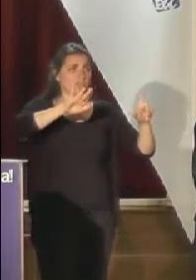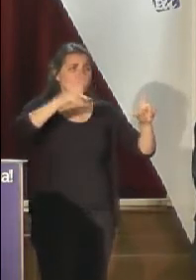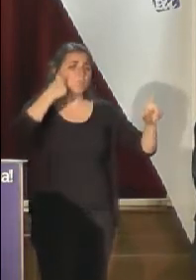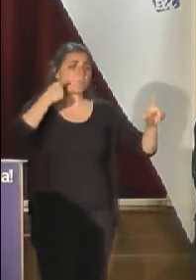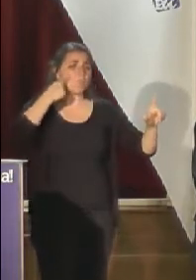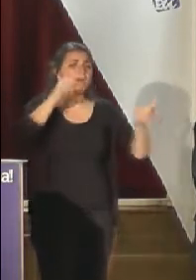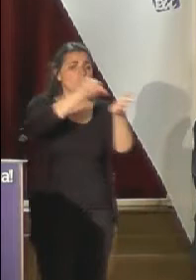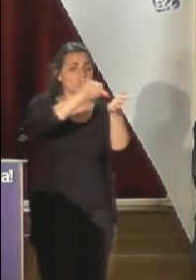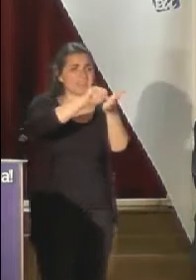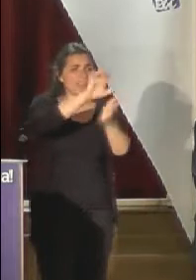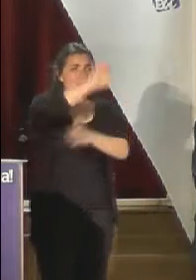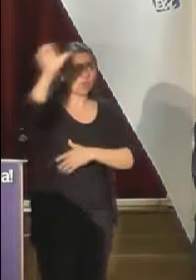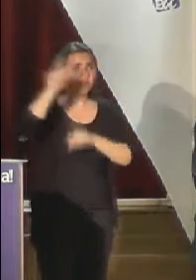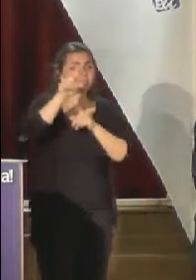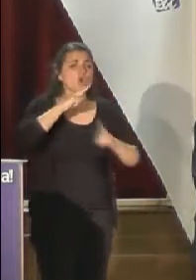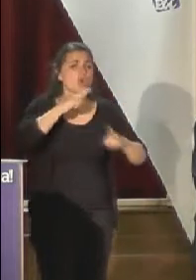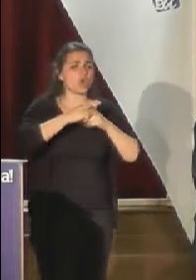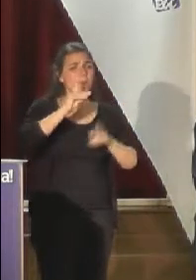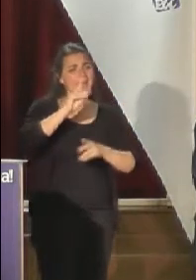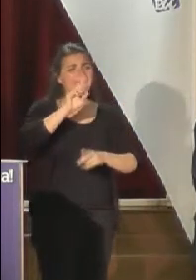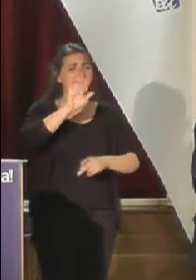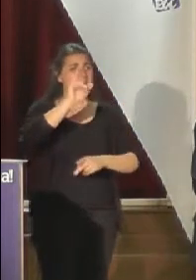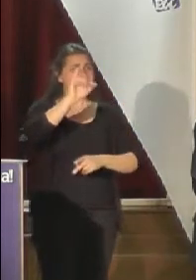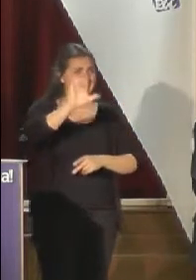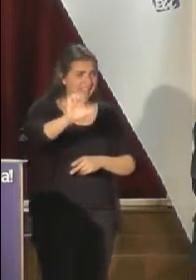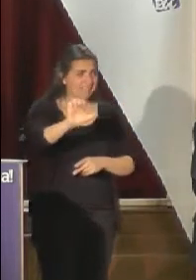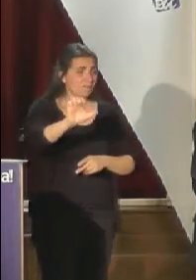Draghi e compañía.